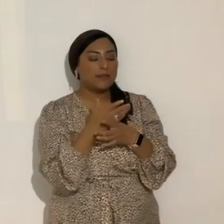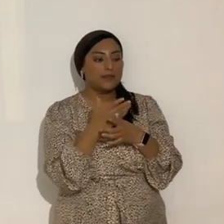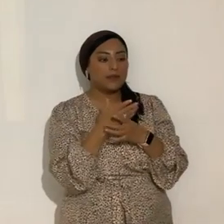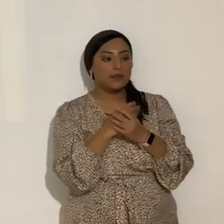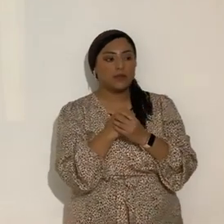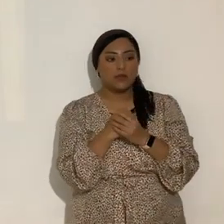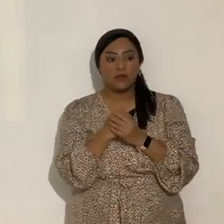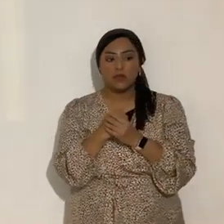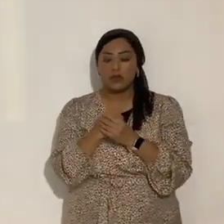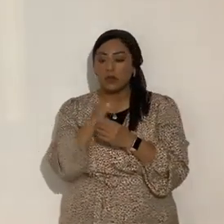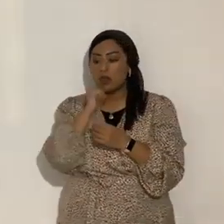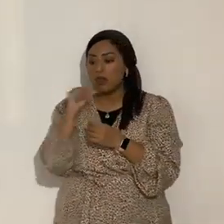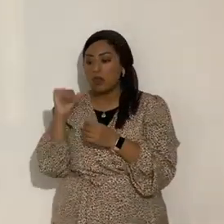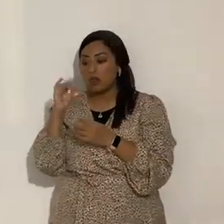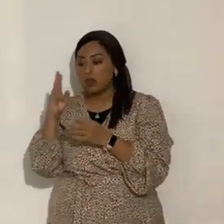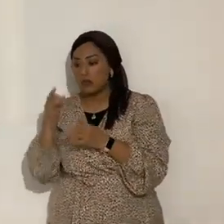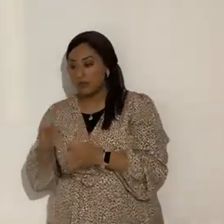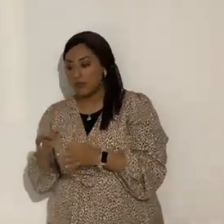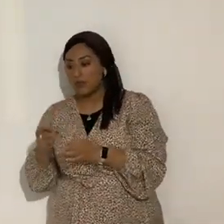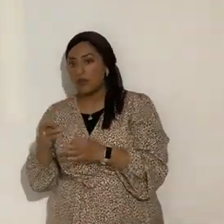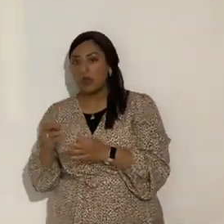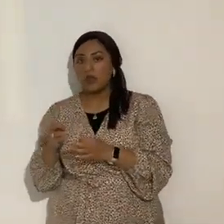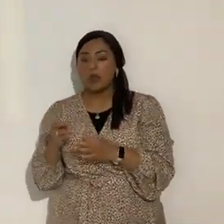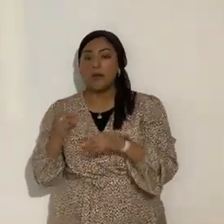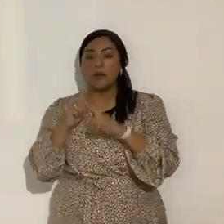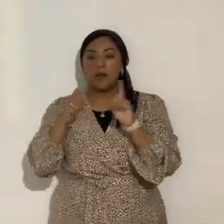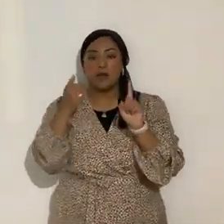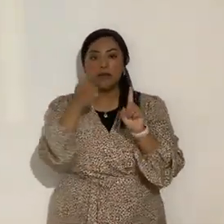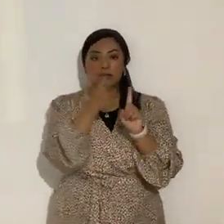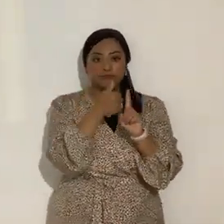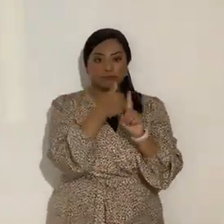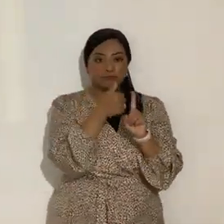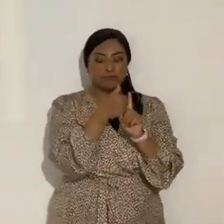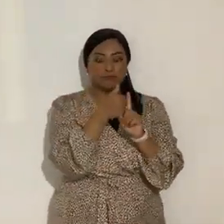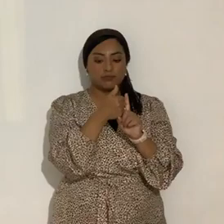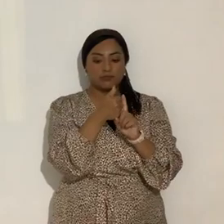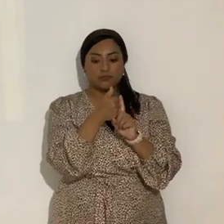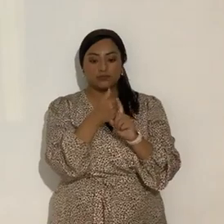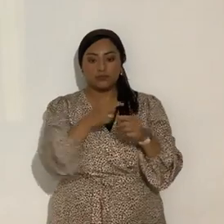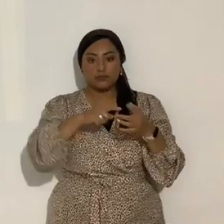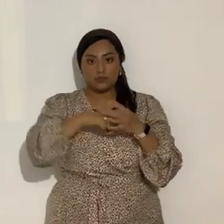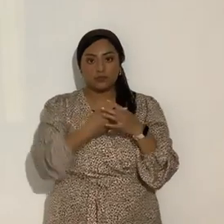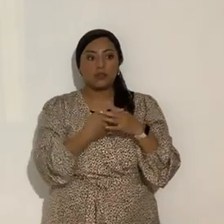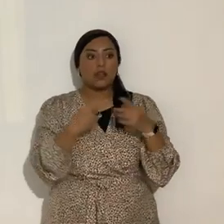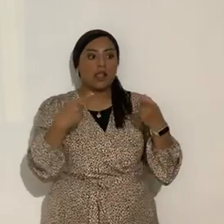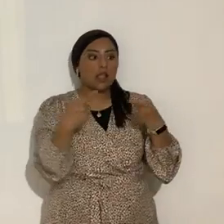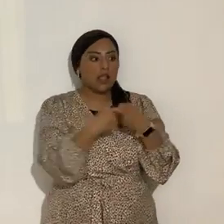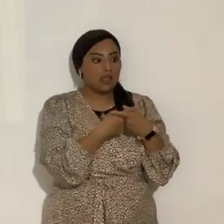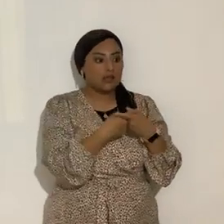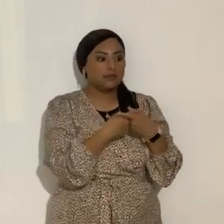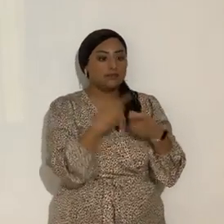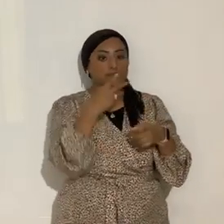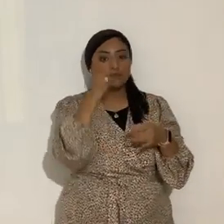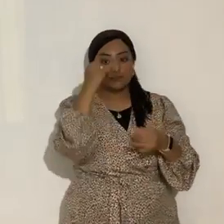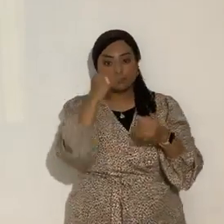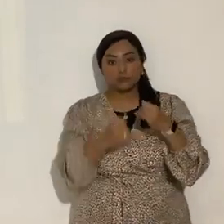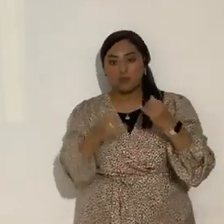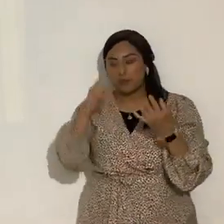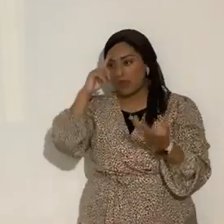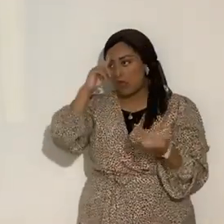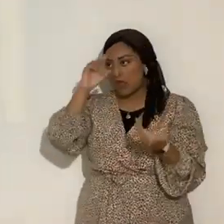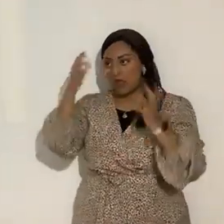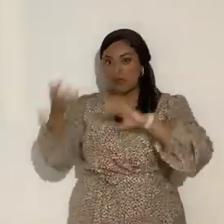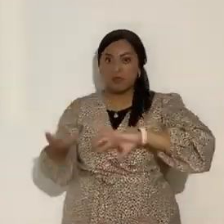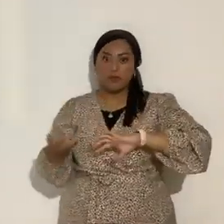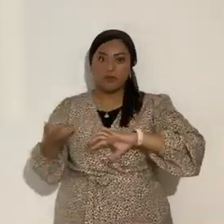entre no es la voluntad de Elohim que tenga choque, sino él mismo empieza con choques y realmente acaba en una